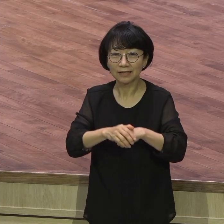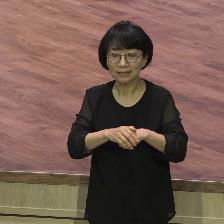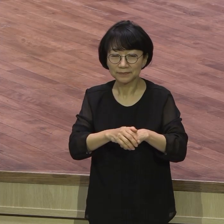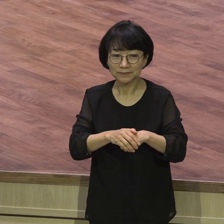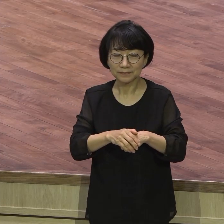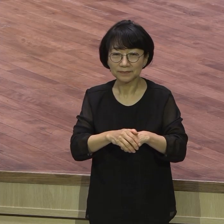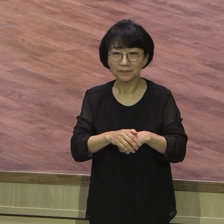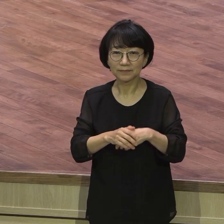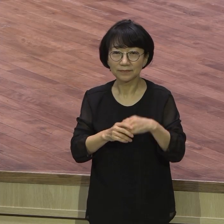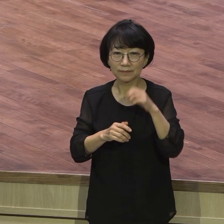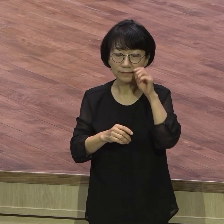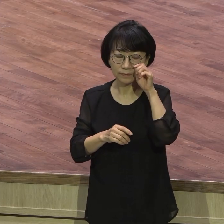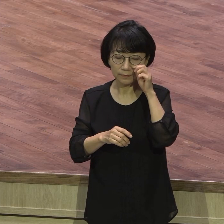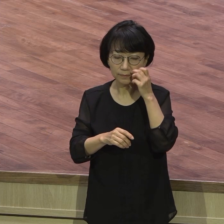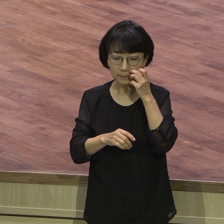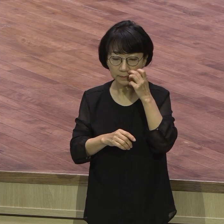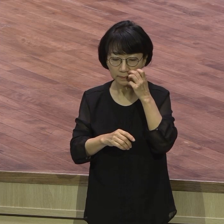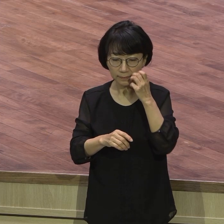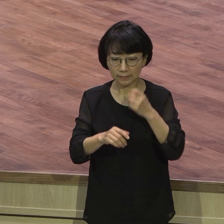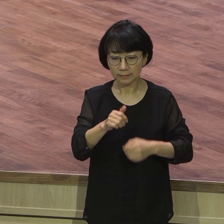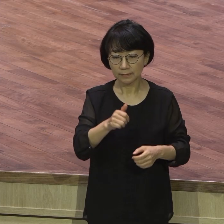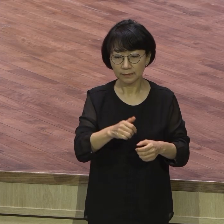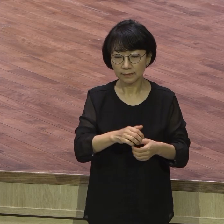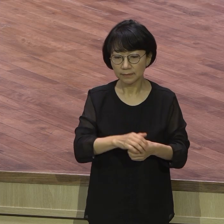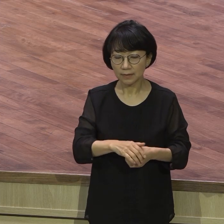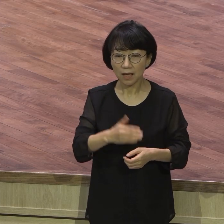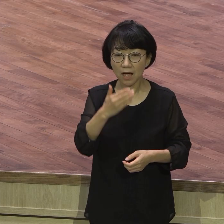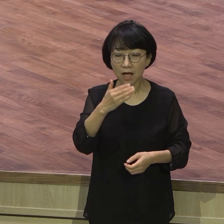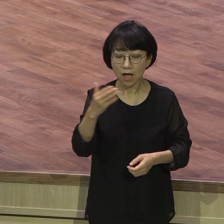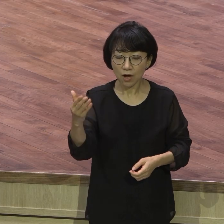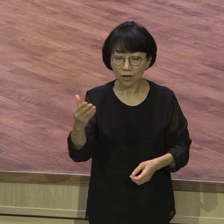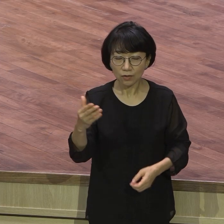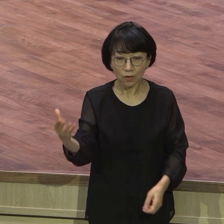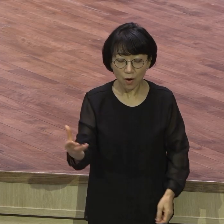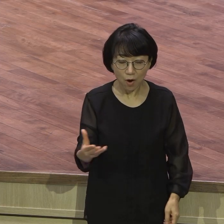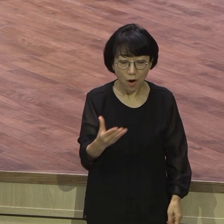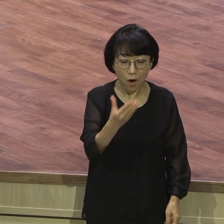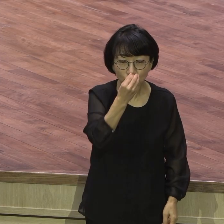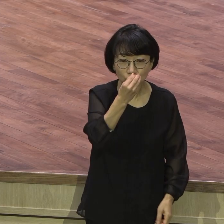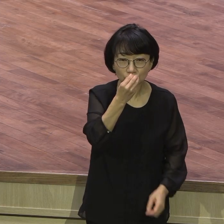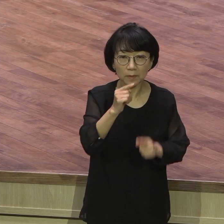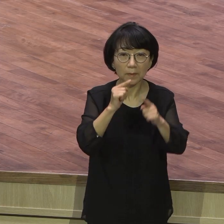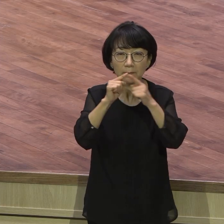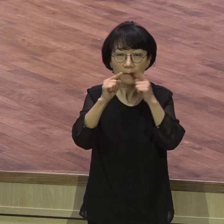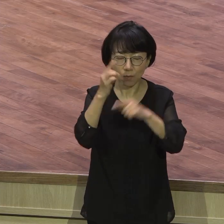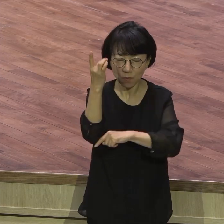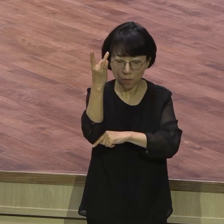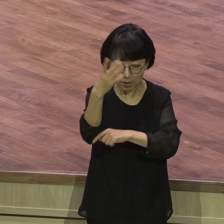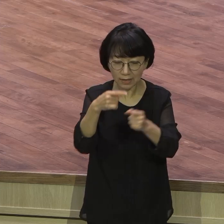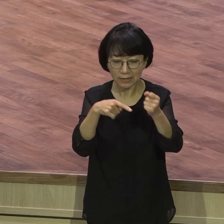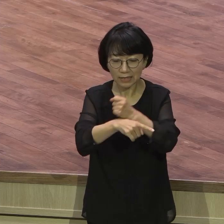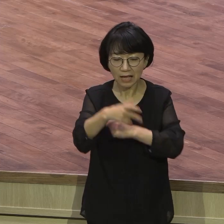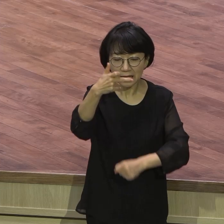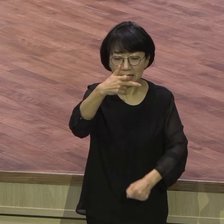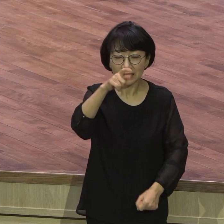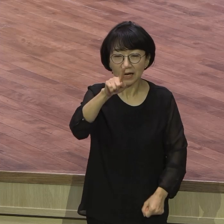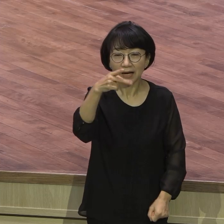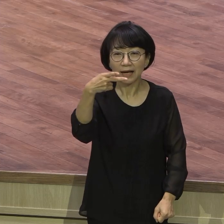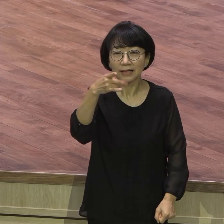단어가 히브리어말라 카데시입니다. 카데시 거룩하라 할 때 카데시 이 말의 원래 뜻은요